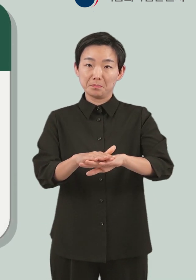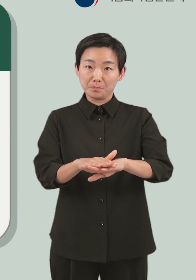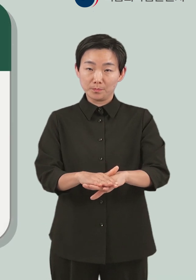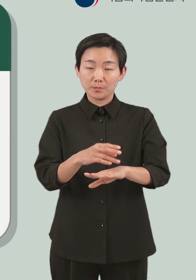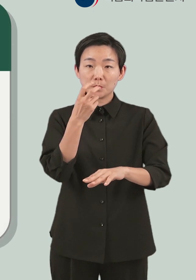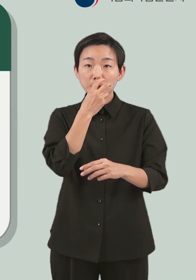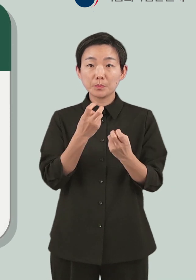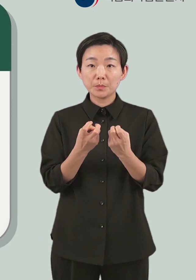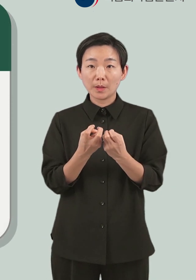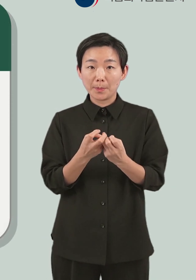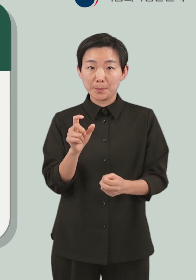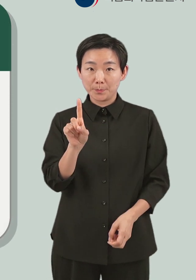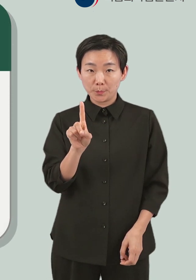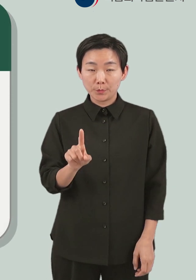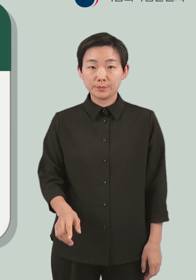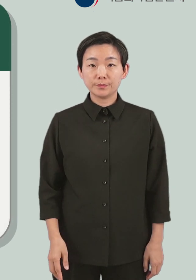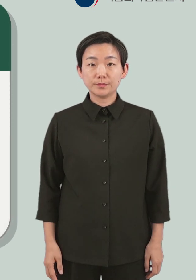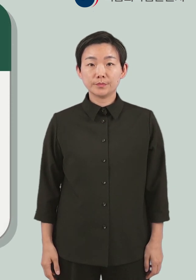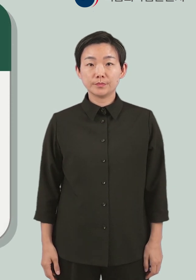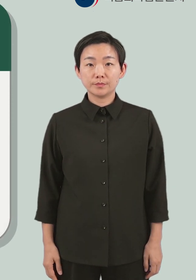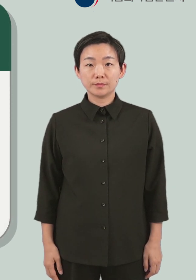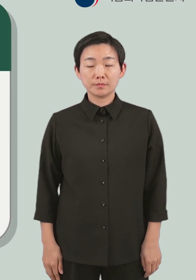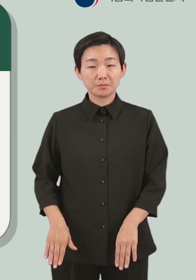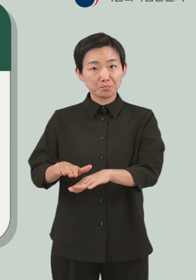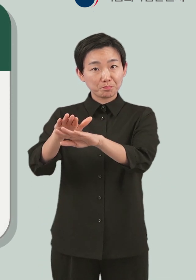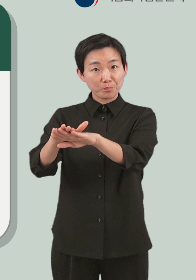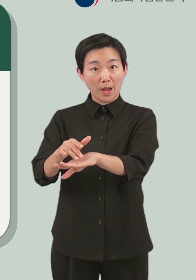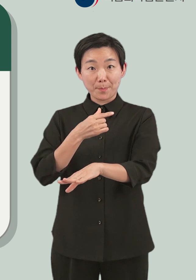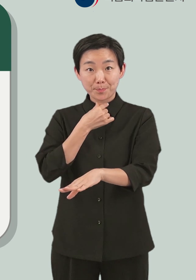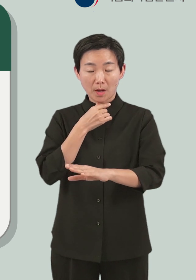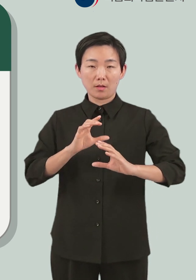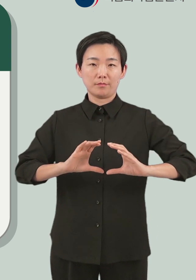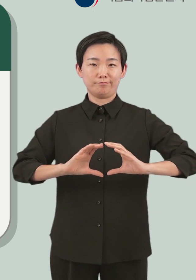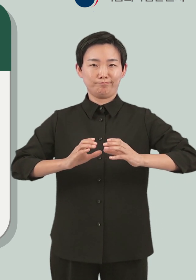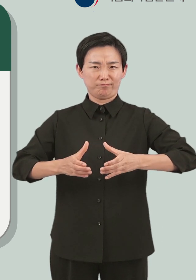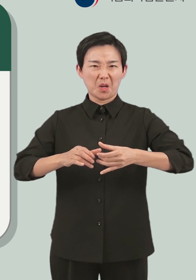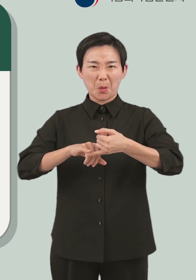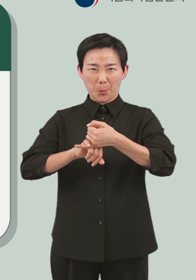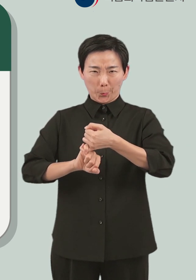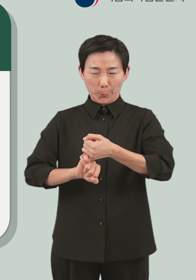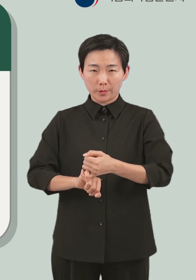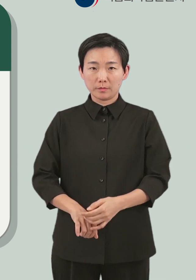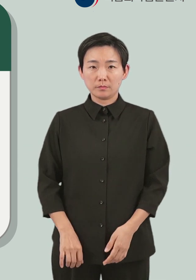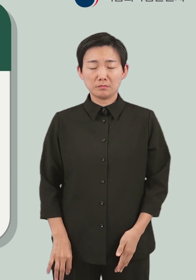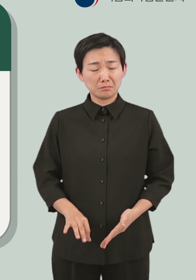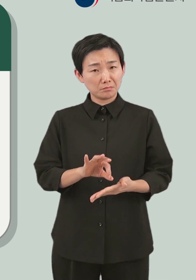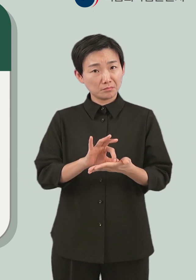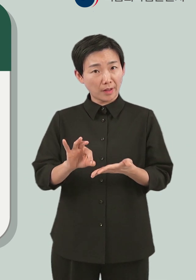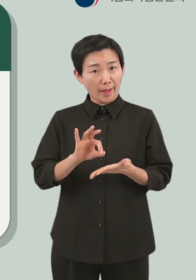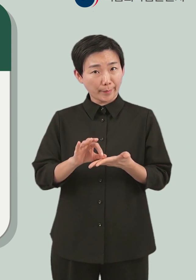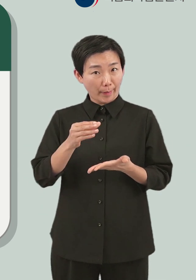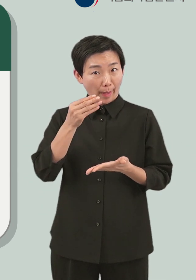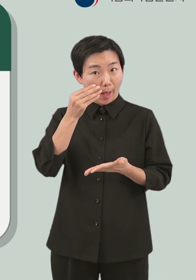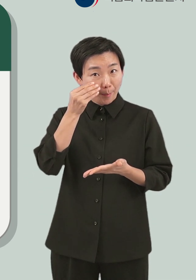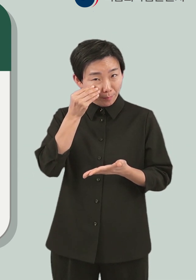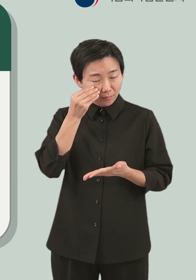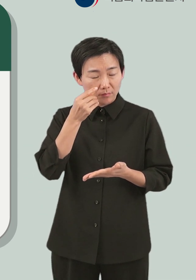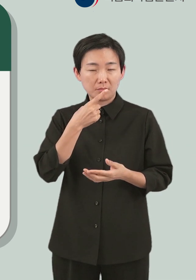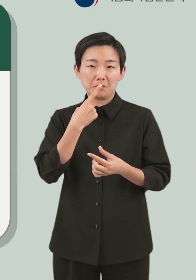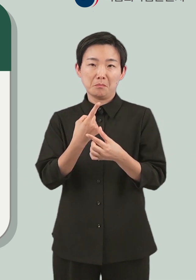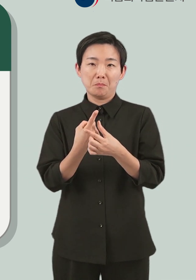이 의료기기의 사용 후 보관 및 관리 방법은 무엇입니까? 커프와 팔걸이는 닫은 상태로